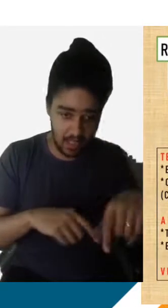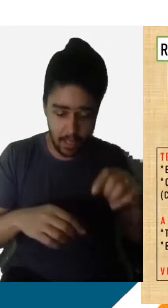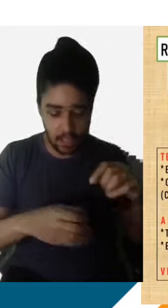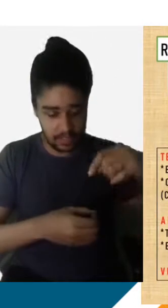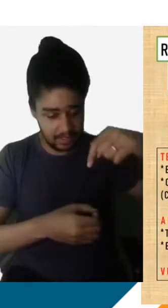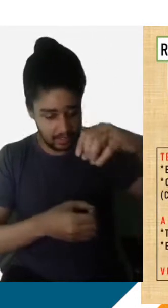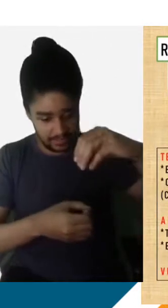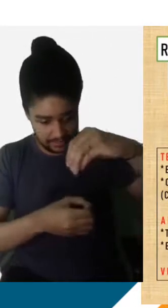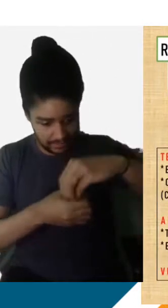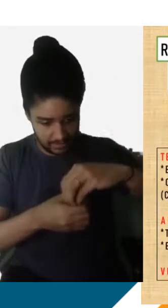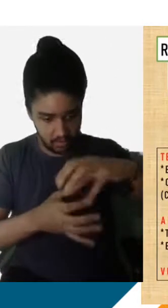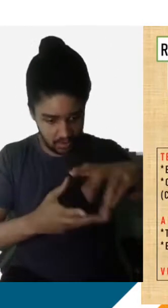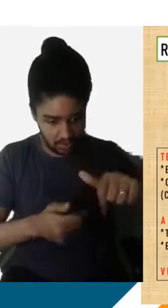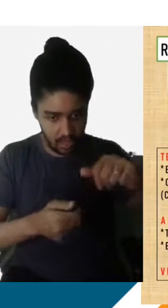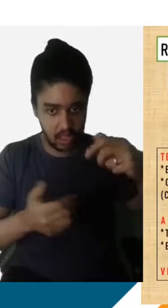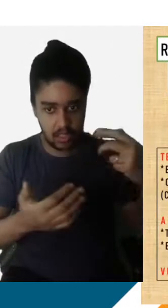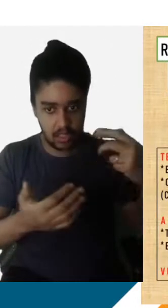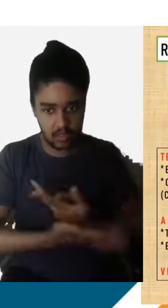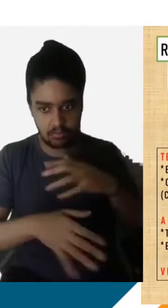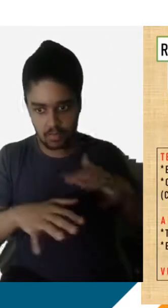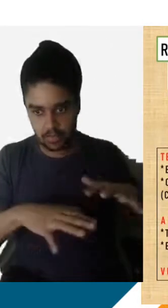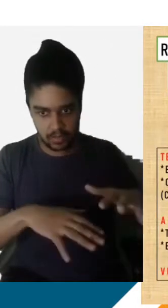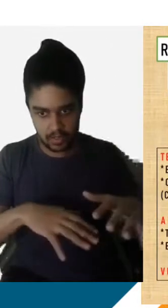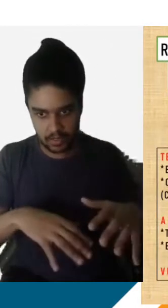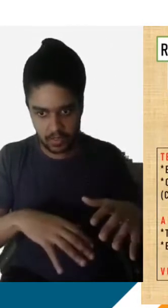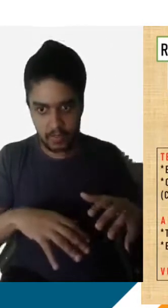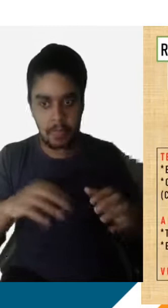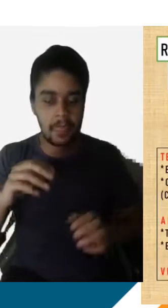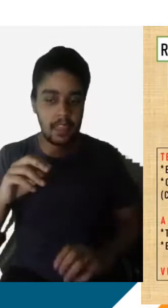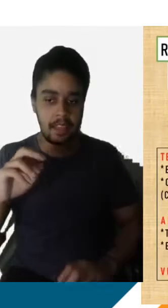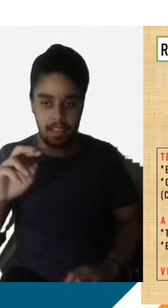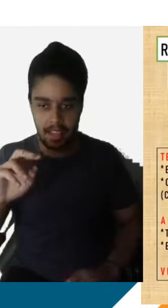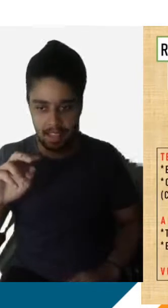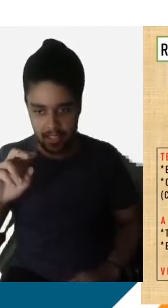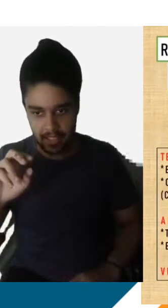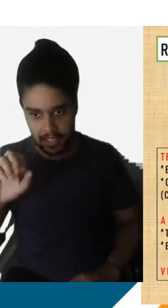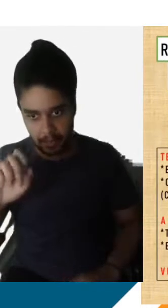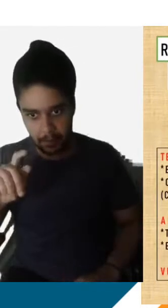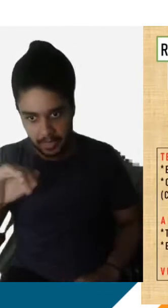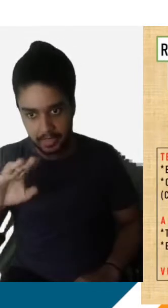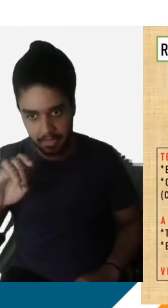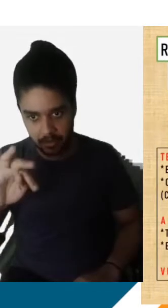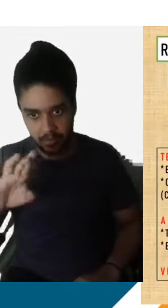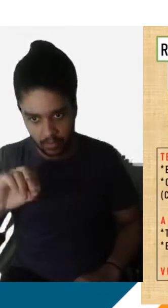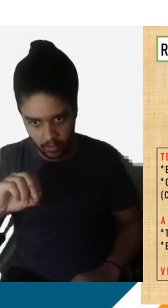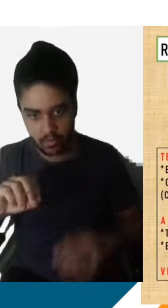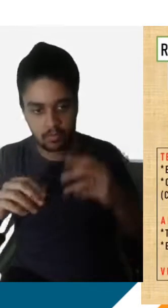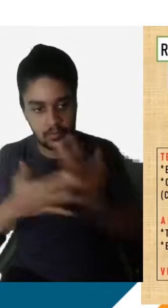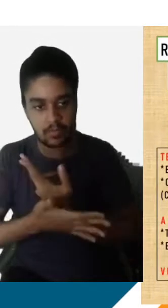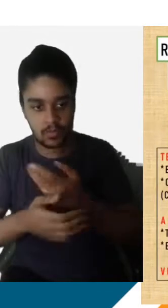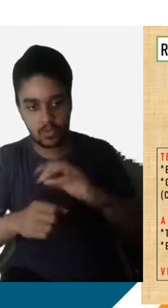é formado o terremoto. Já o epicentro é onde